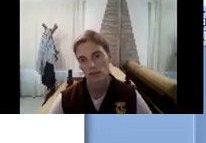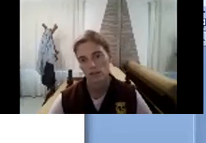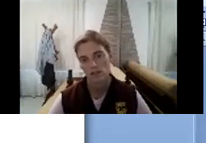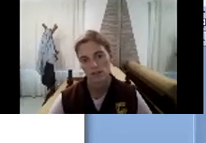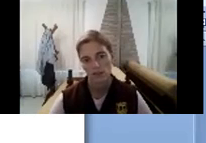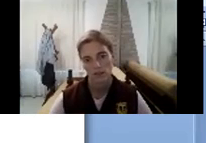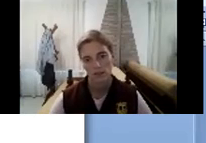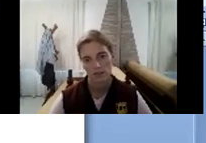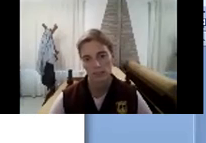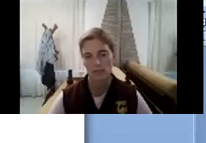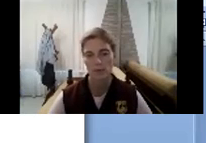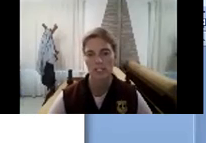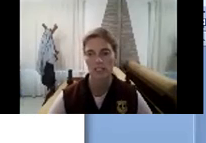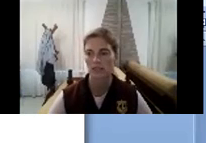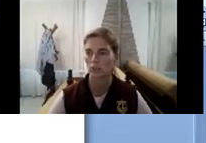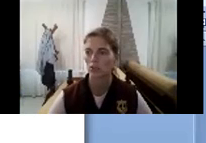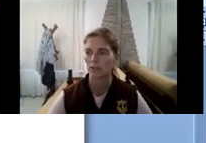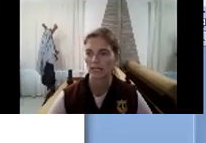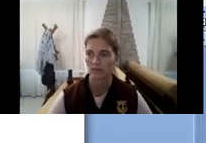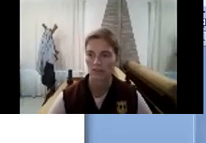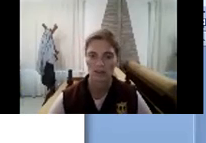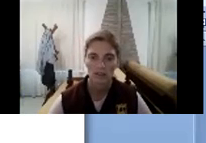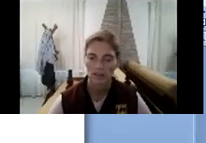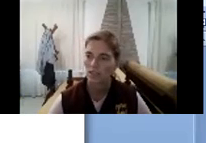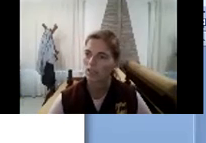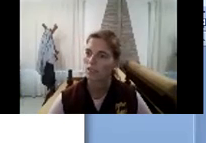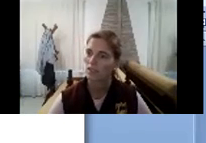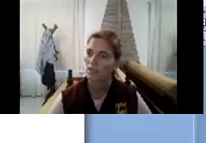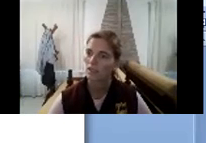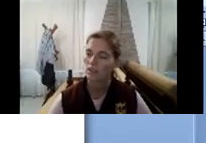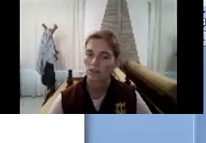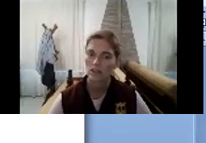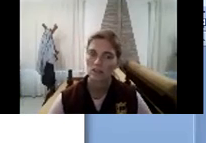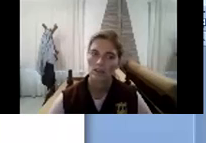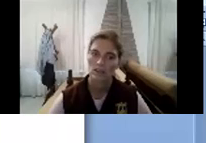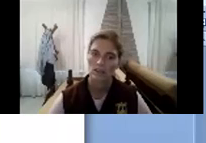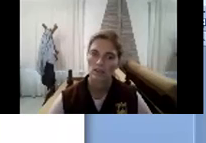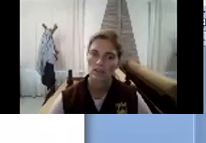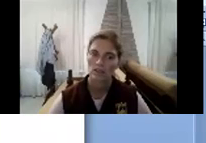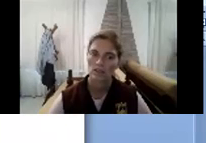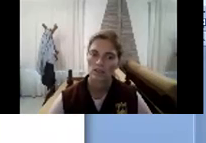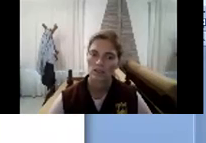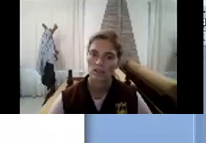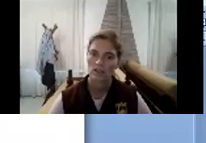alimento. Bueno, yo, ¿sabés qué Lo original te, ¿sabés tiene una hormigas. cosa? Te voy a contar algo. Yo también tengo una perra.